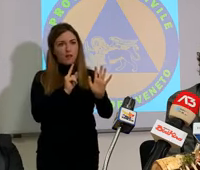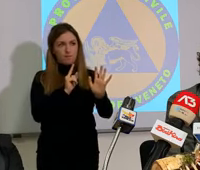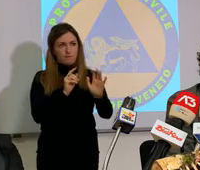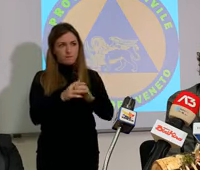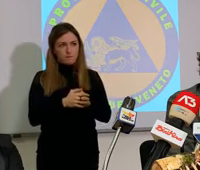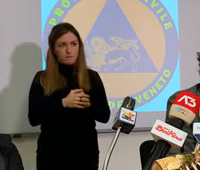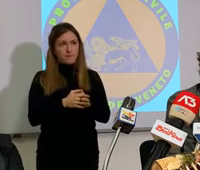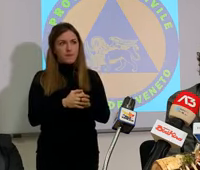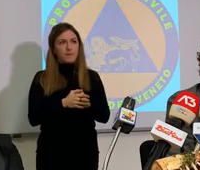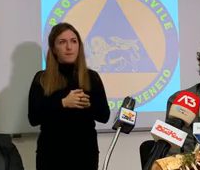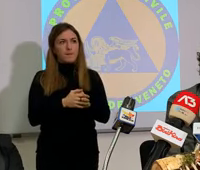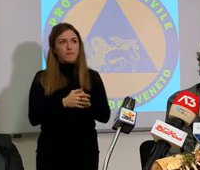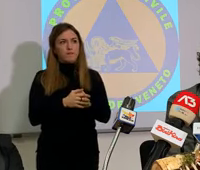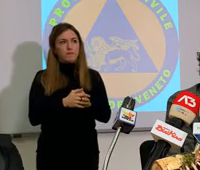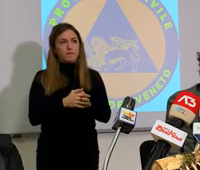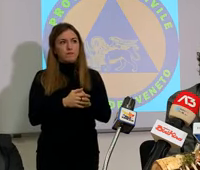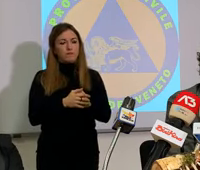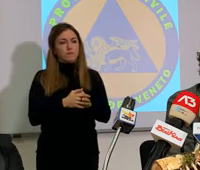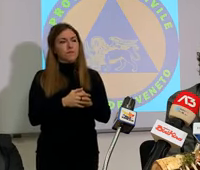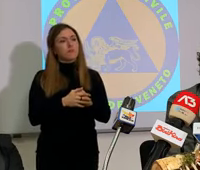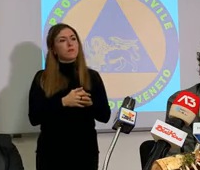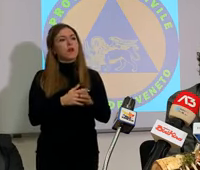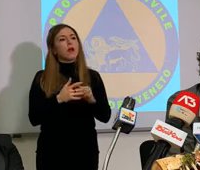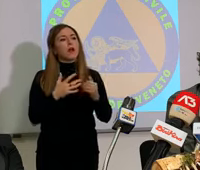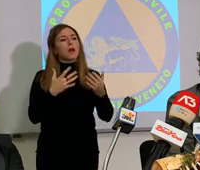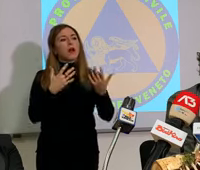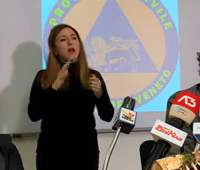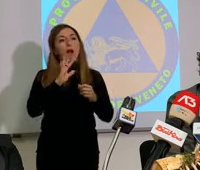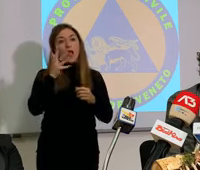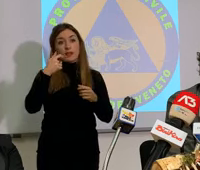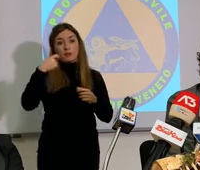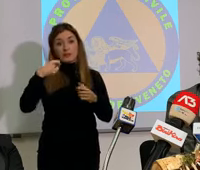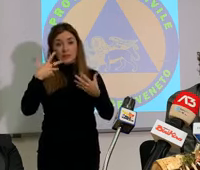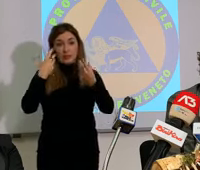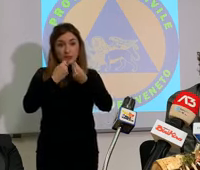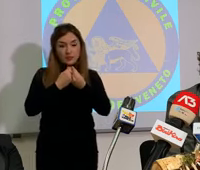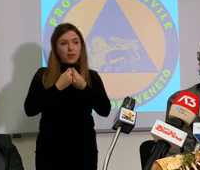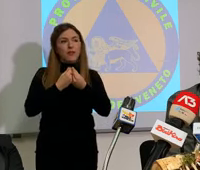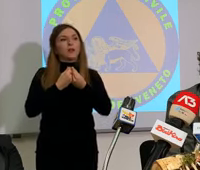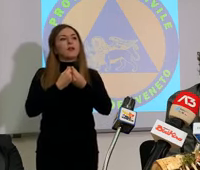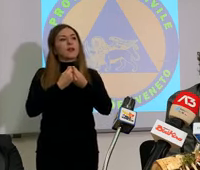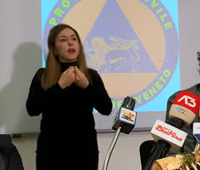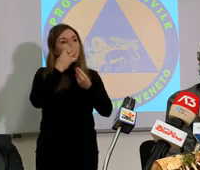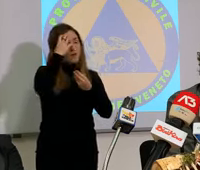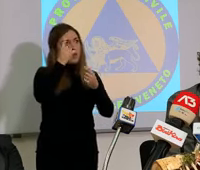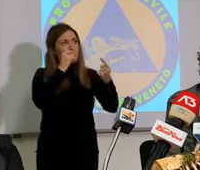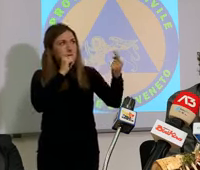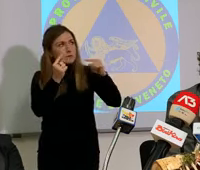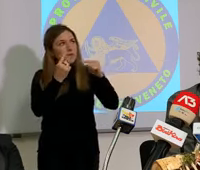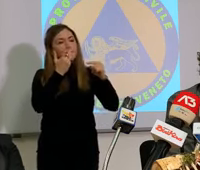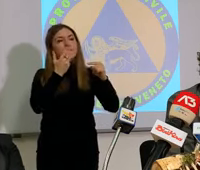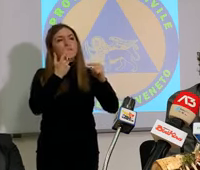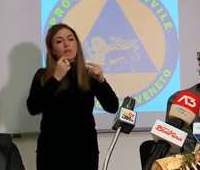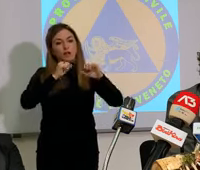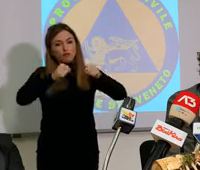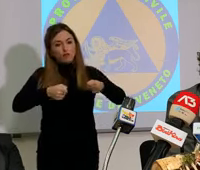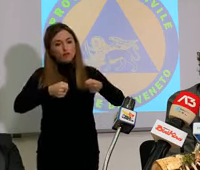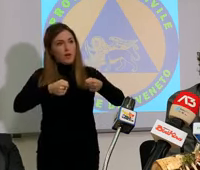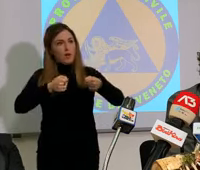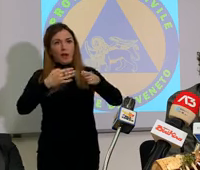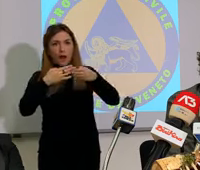insieme ad altri ha fatto una battaglia al tavolo con il governo per l'apertura delle piste di sci